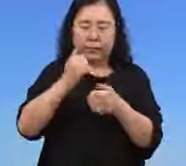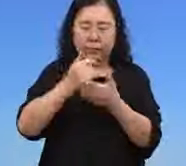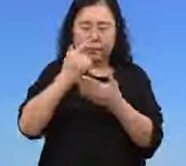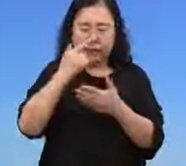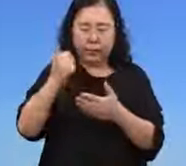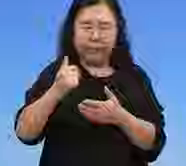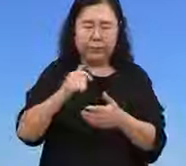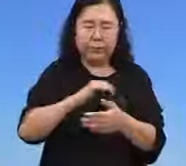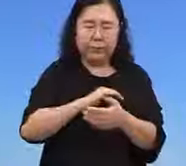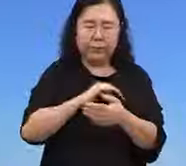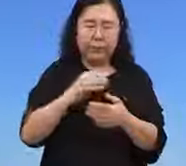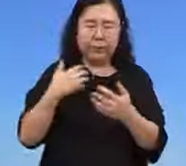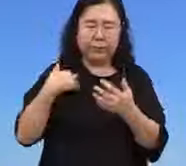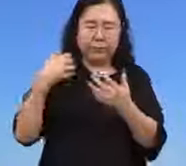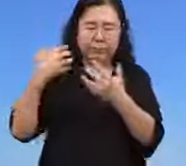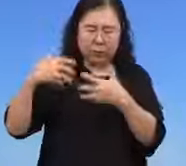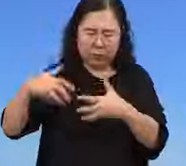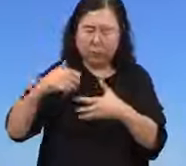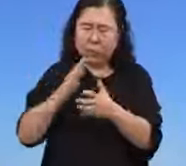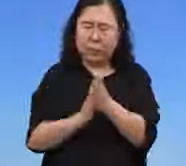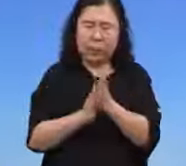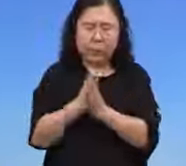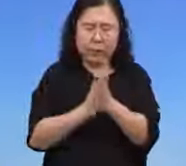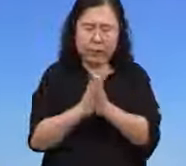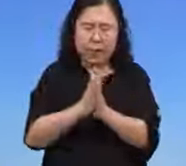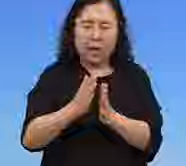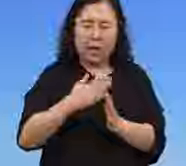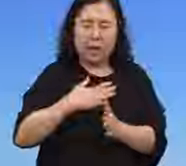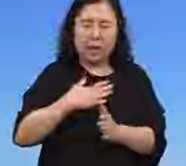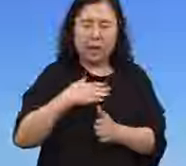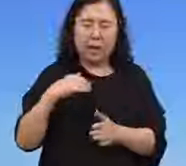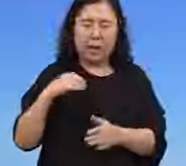고마우신 하나님 아버지, 자격도 없는데, 사실은 아닌데